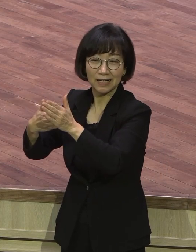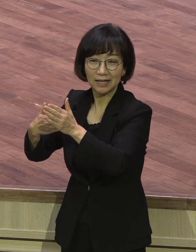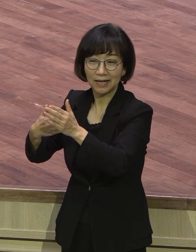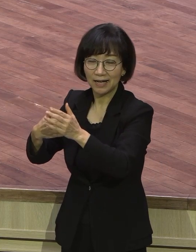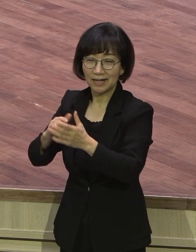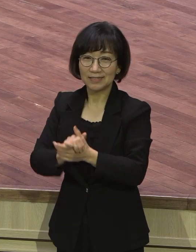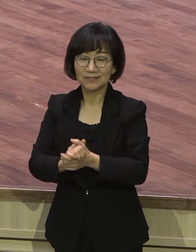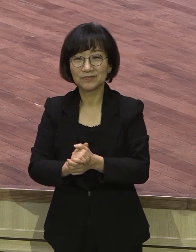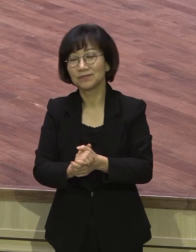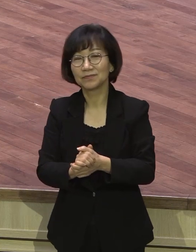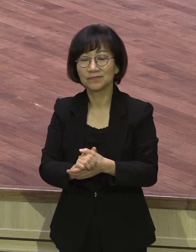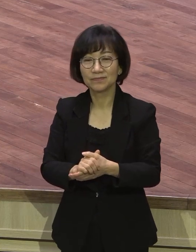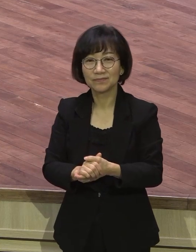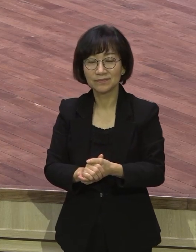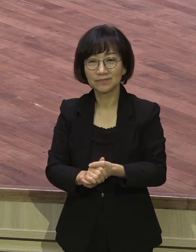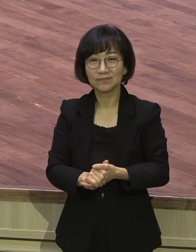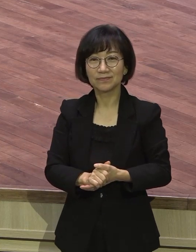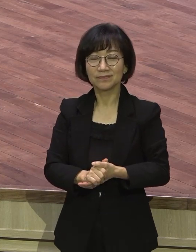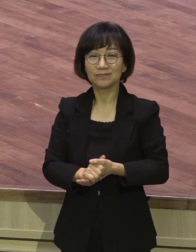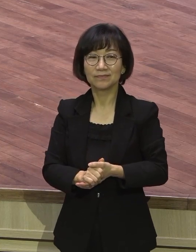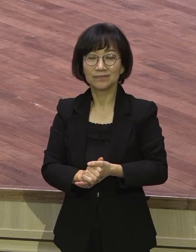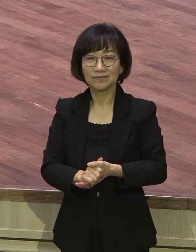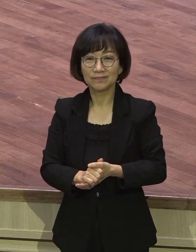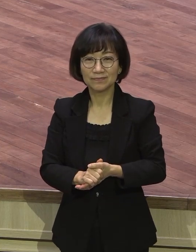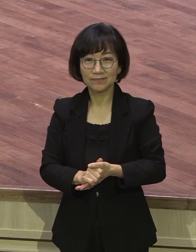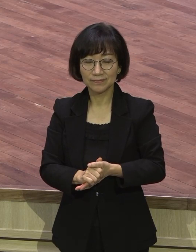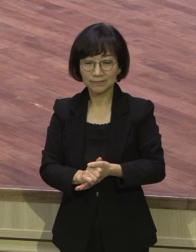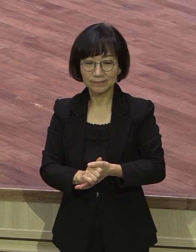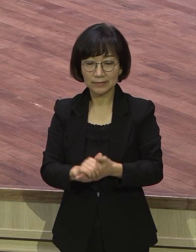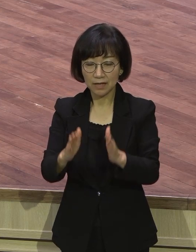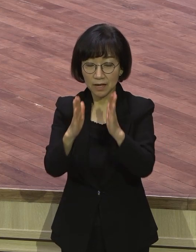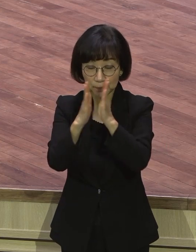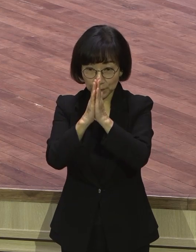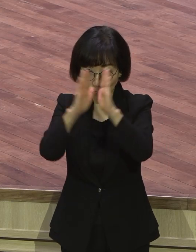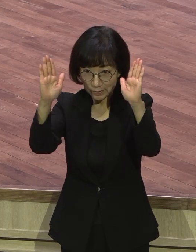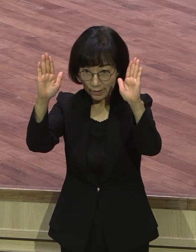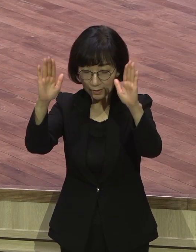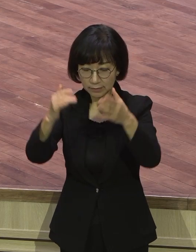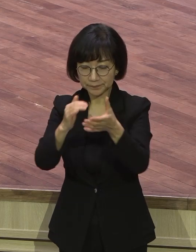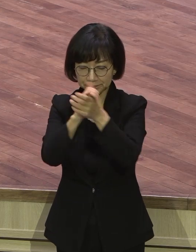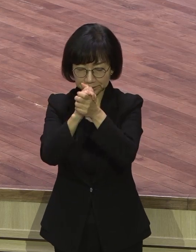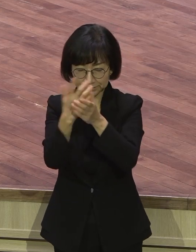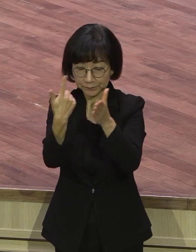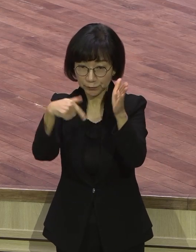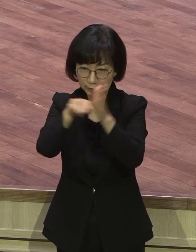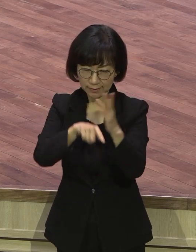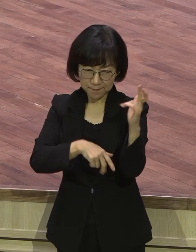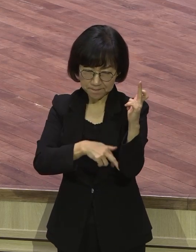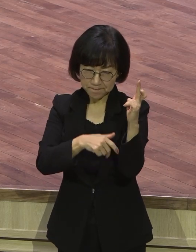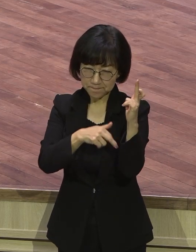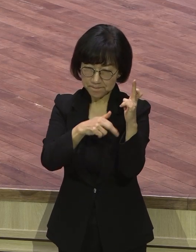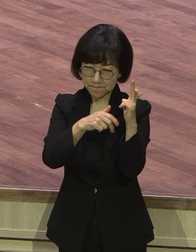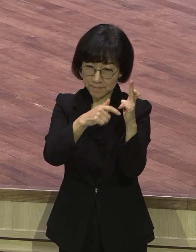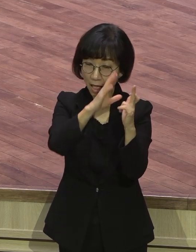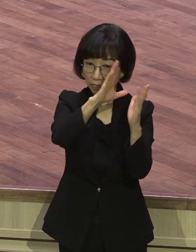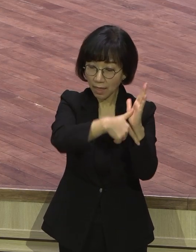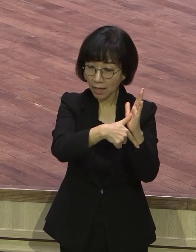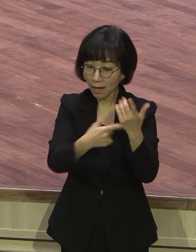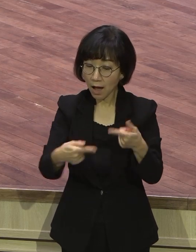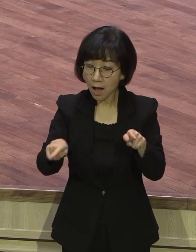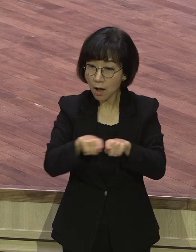한 가지 관심 있게 볼 수 있는 것은요. 모세가 기도하러 산 꼭대 올라갔을 때에 아롬과 훌이